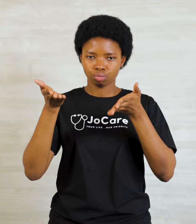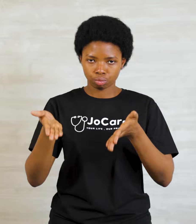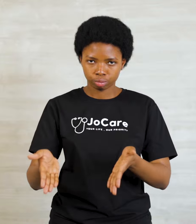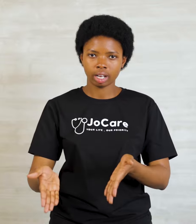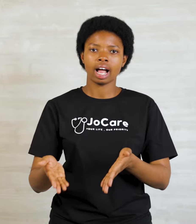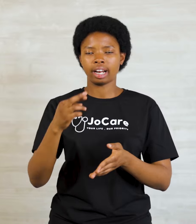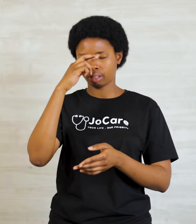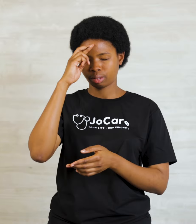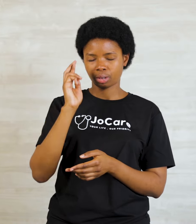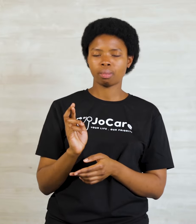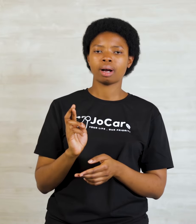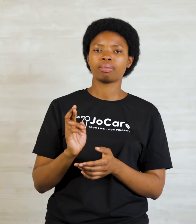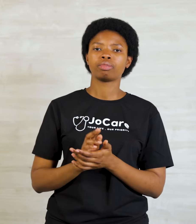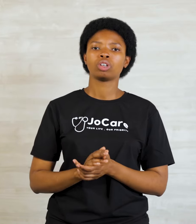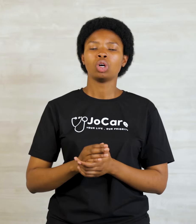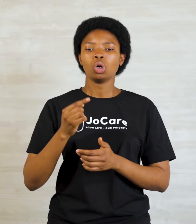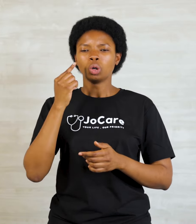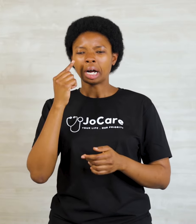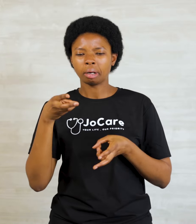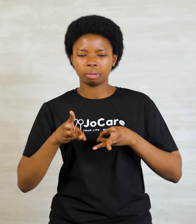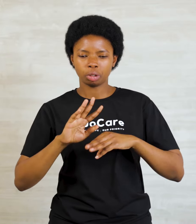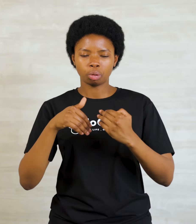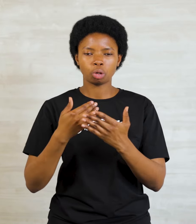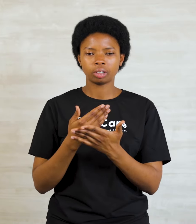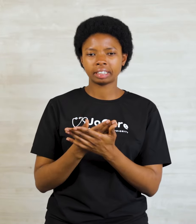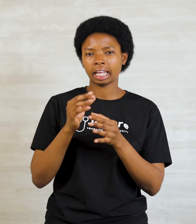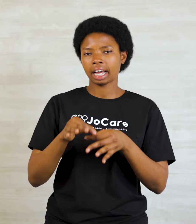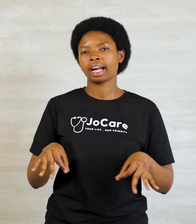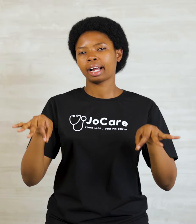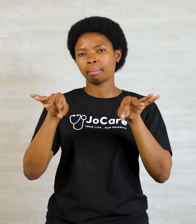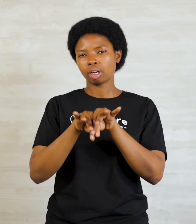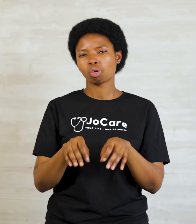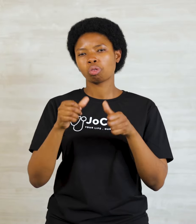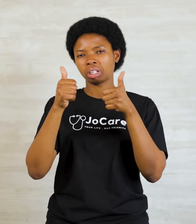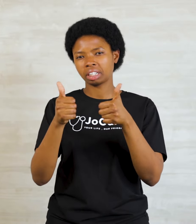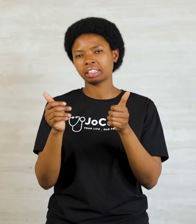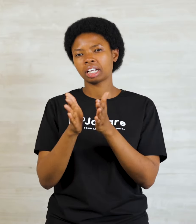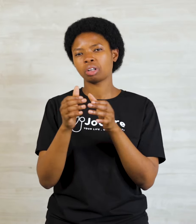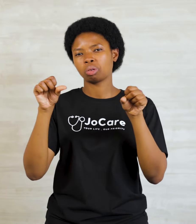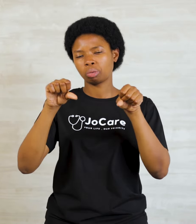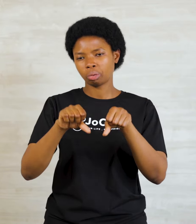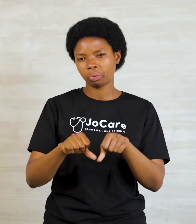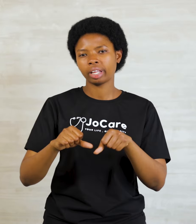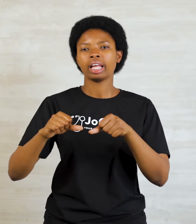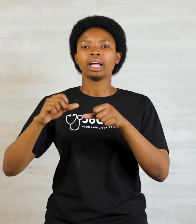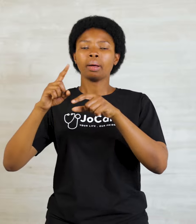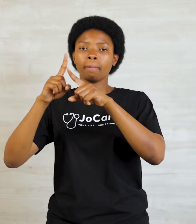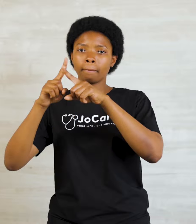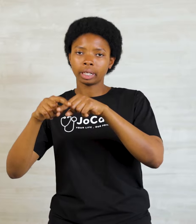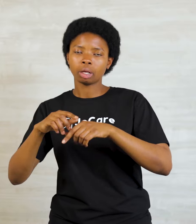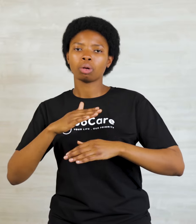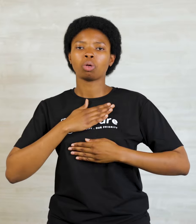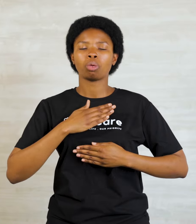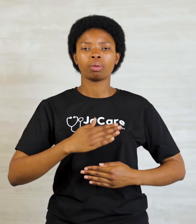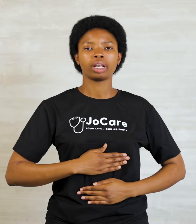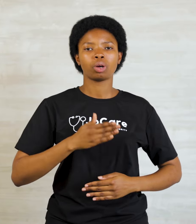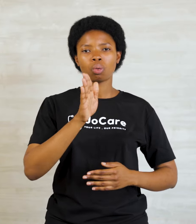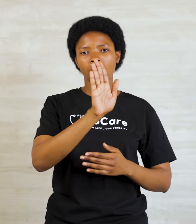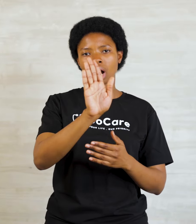Hano uzasanga ubwo buryo bwose akamaro ubwiza ububi bigendanye n'umubiri wawe ariko